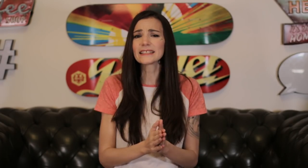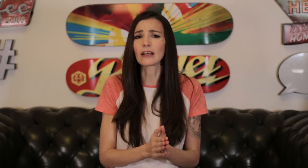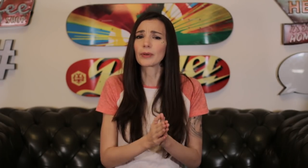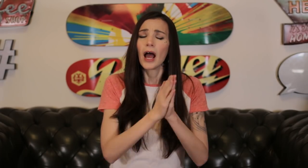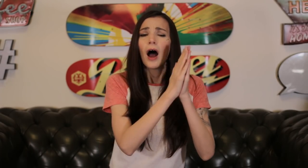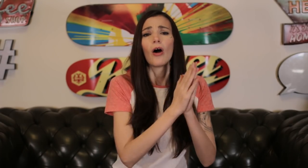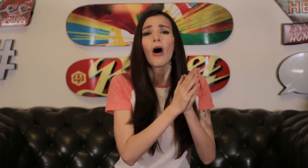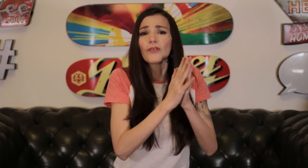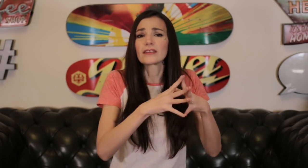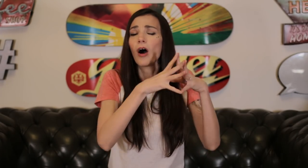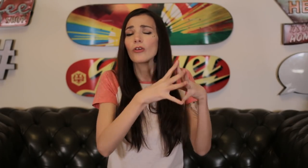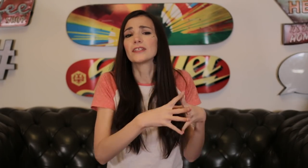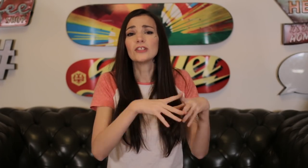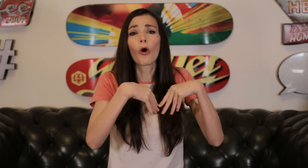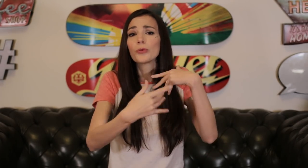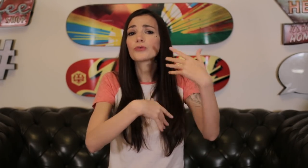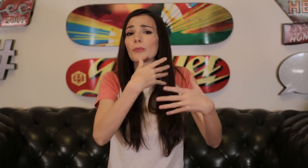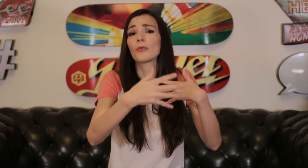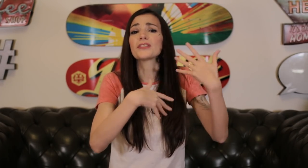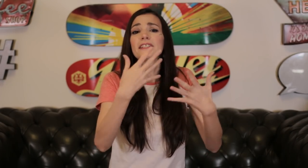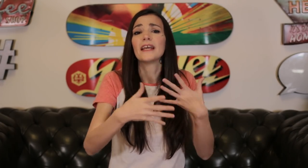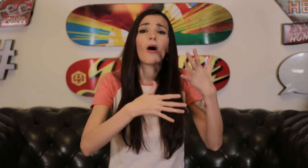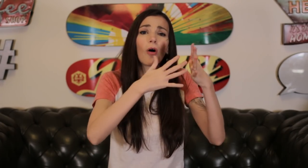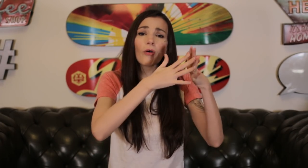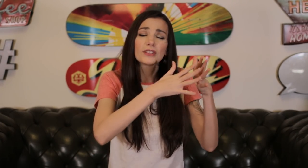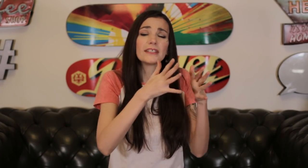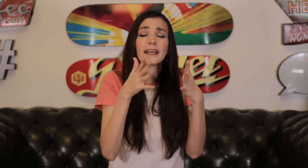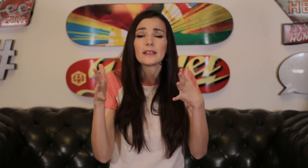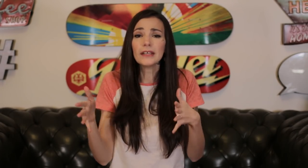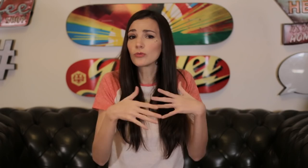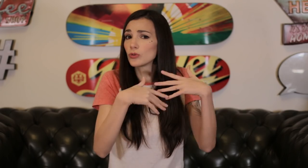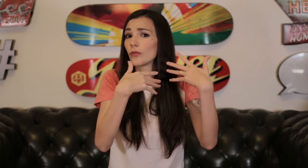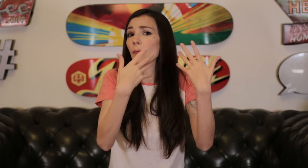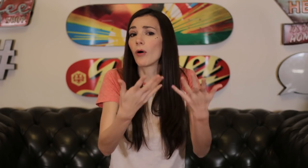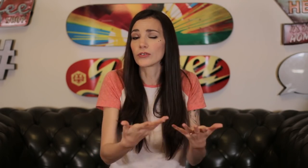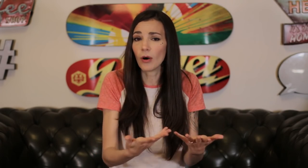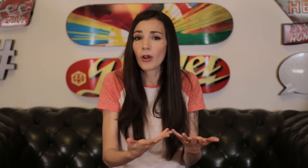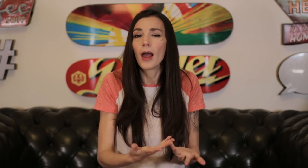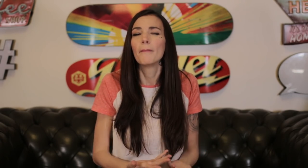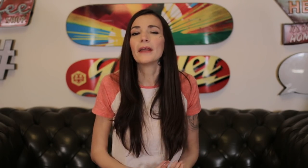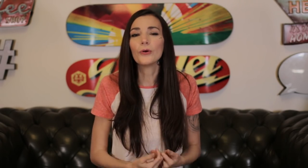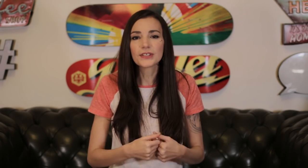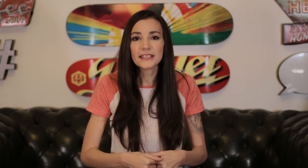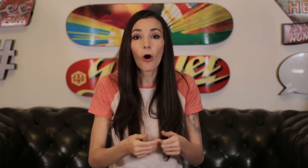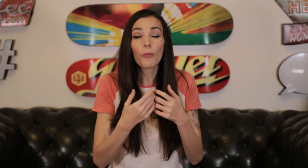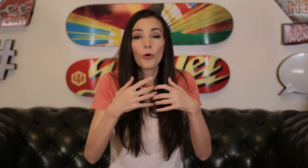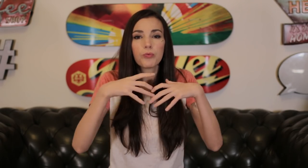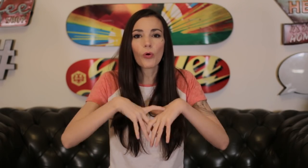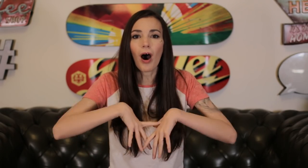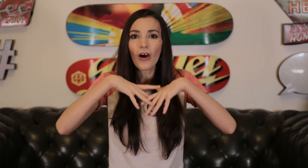simple. En fait, en langue des signes, on peut tout simplement signer en signes académiques, tout ce qu'on apprend ensemble, mais aussi on peut, pour